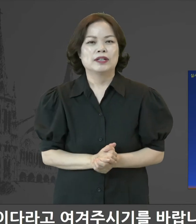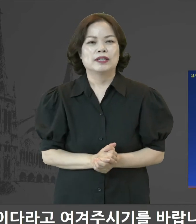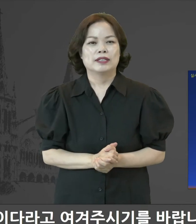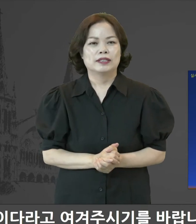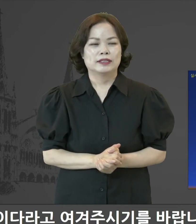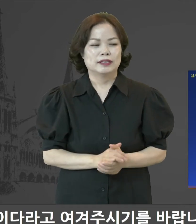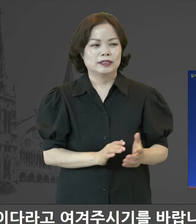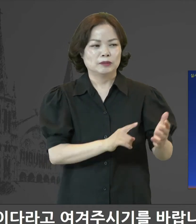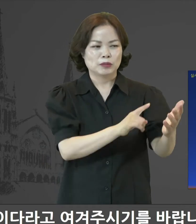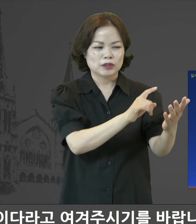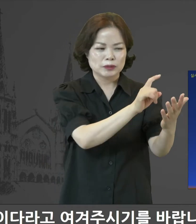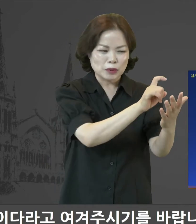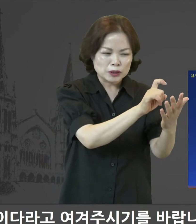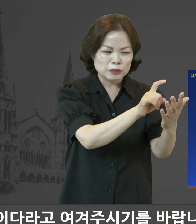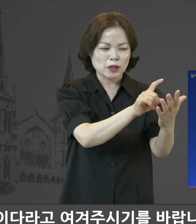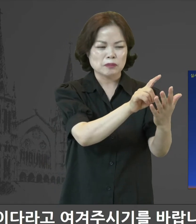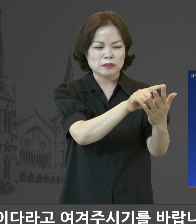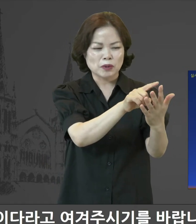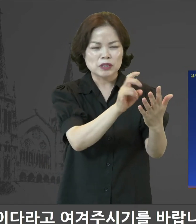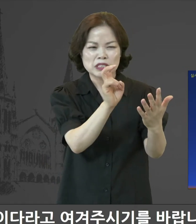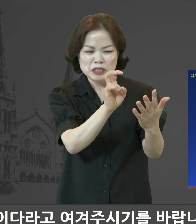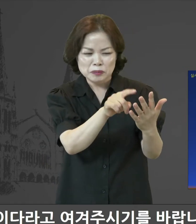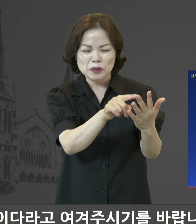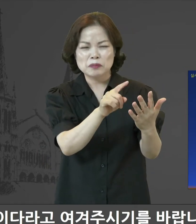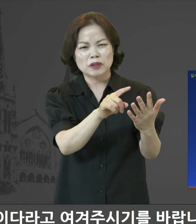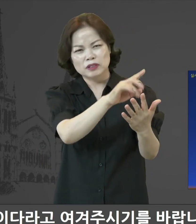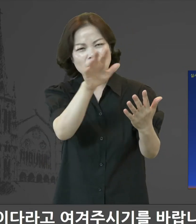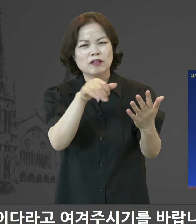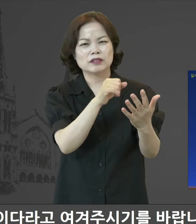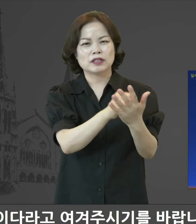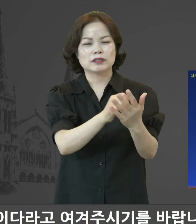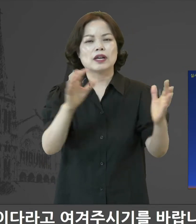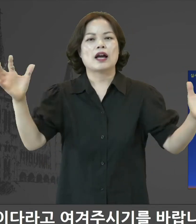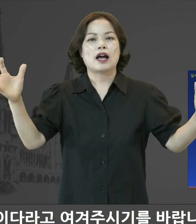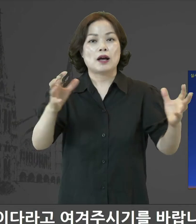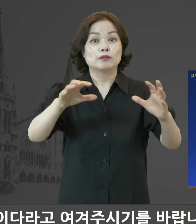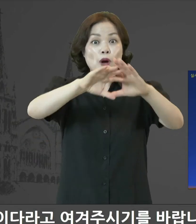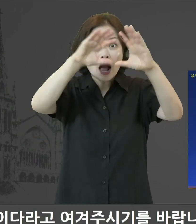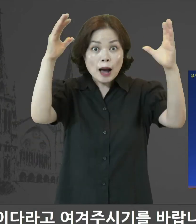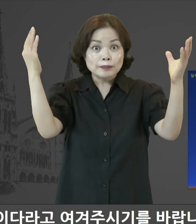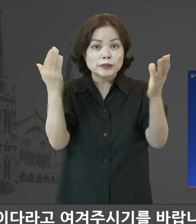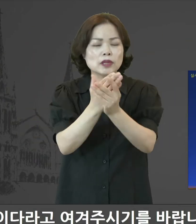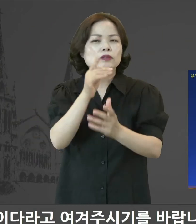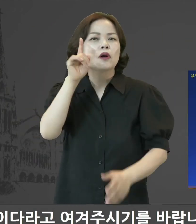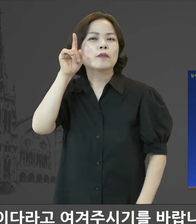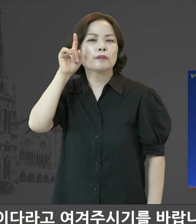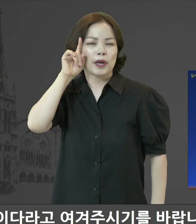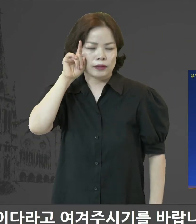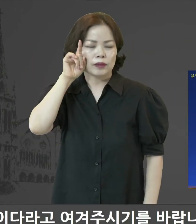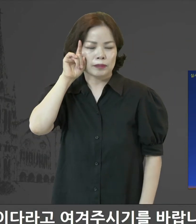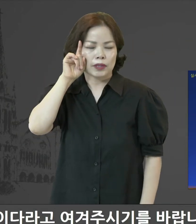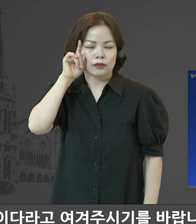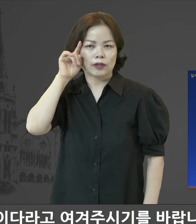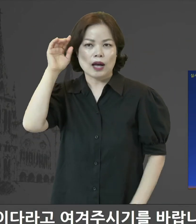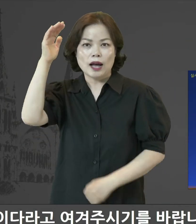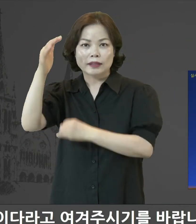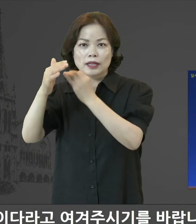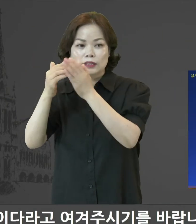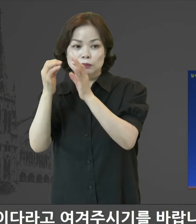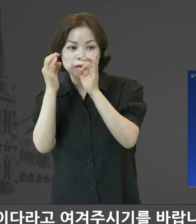요분은 11점, 요분은 19점 뭐 이렇게 매기지 마시고 전체가 다 합쳐서 100점이라고. 이게 하나님이 주신 은사를 보는